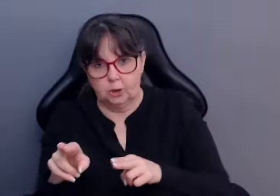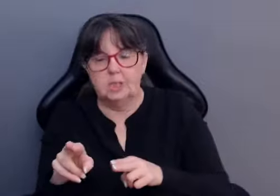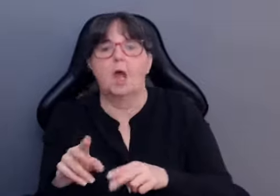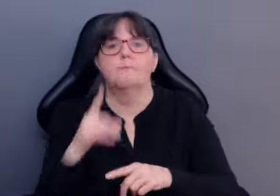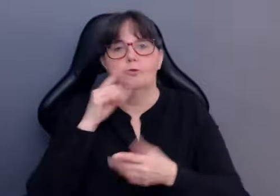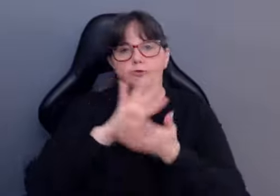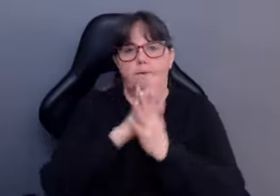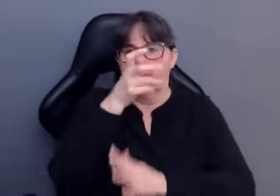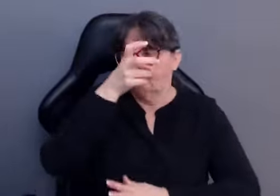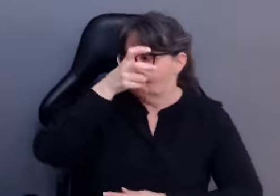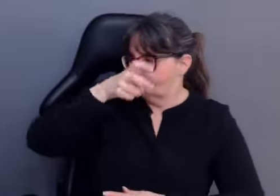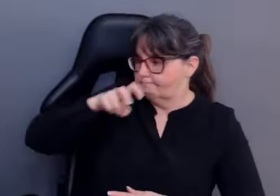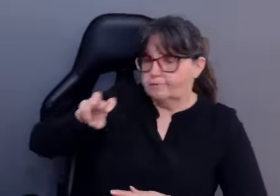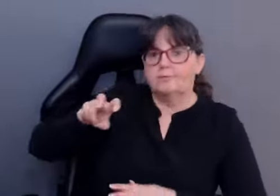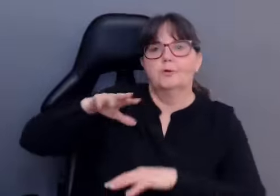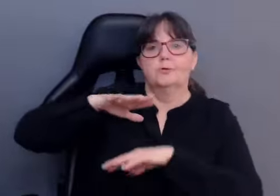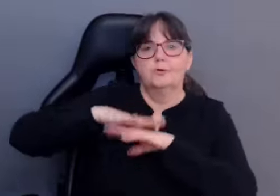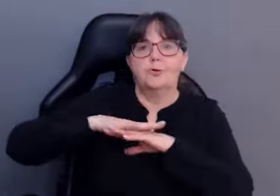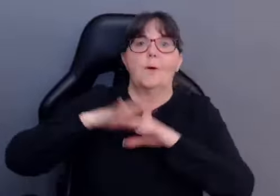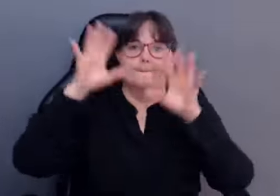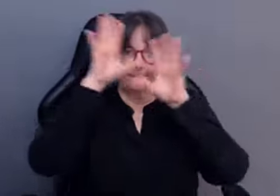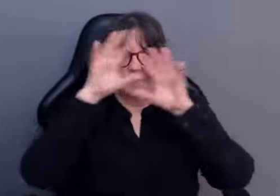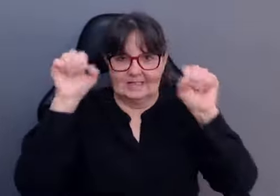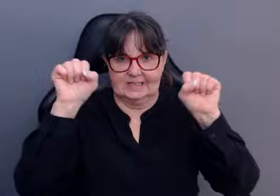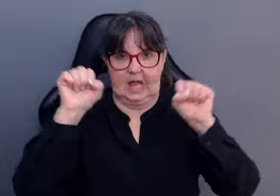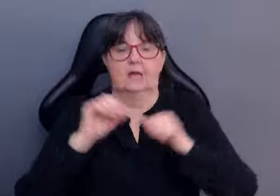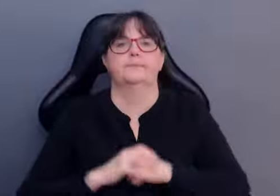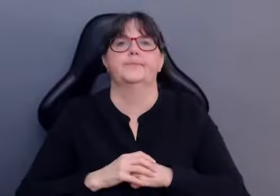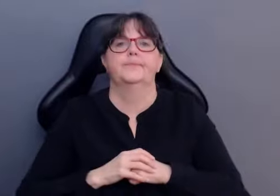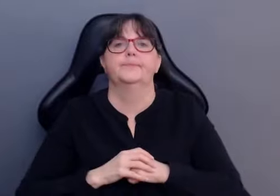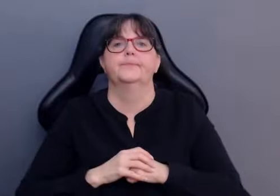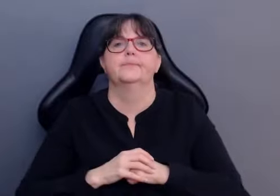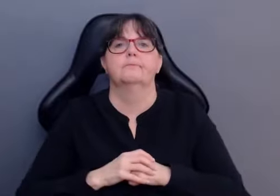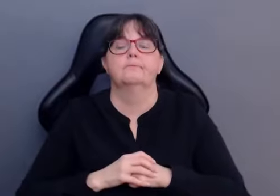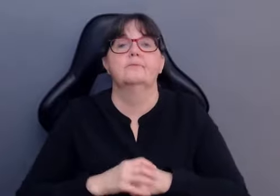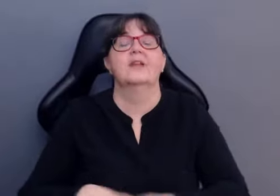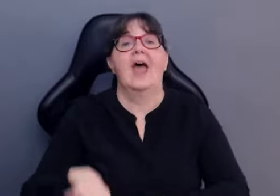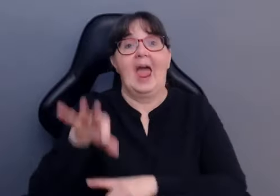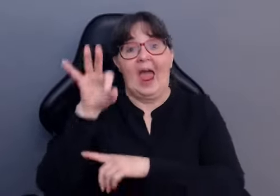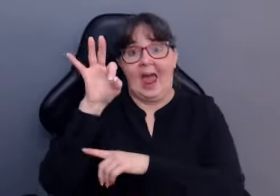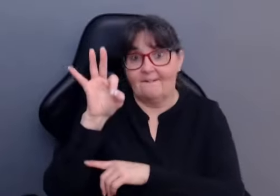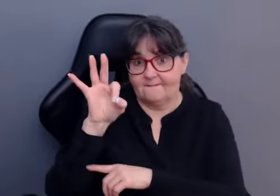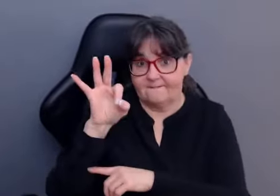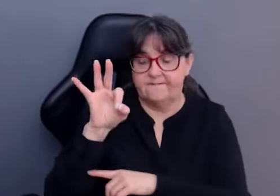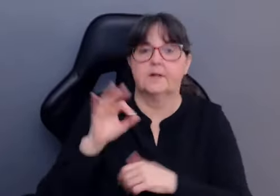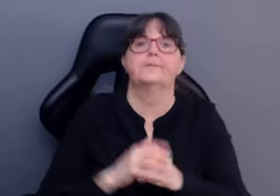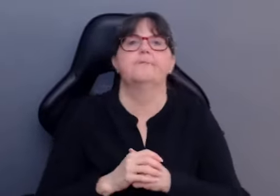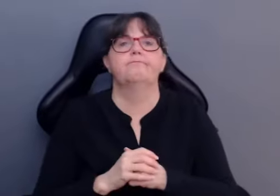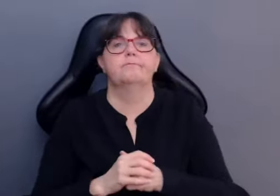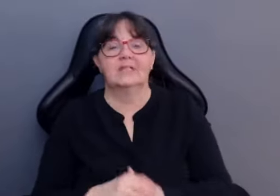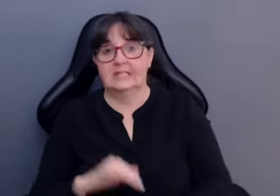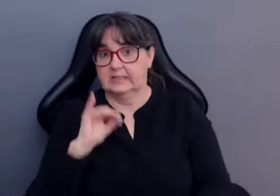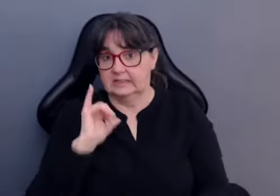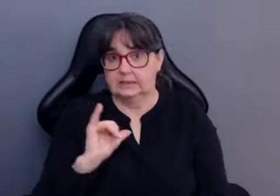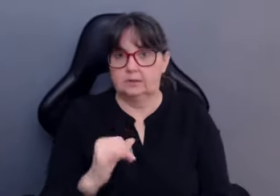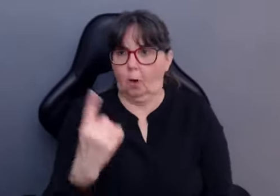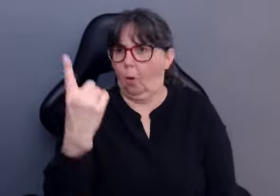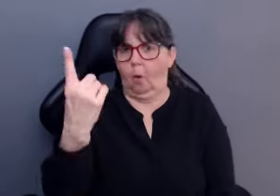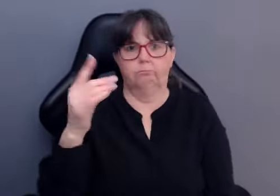occuper la fonction à la présidence. Point F. Si un seul candidat